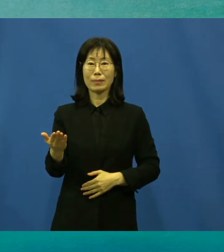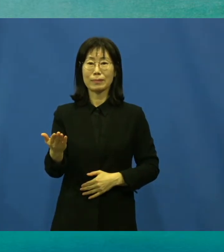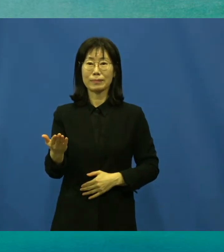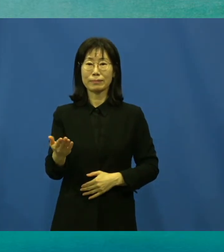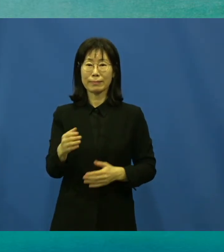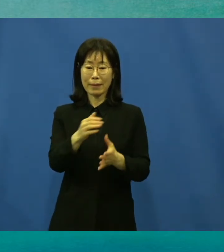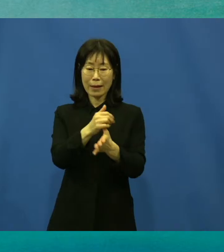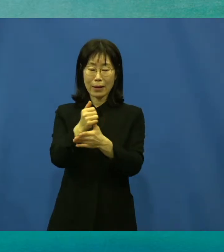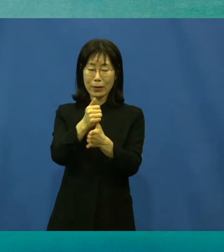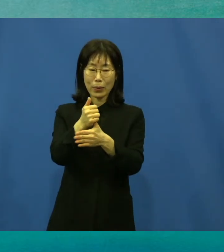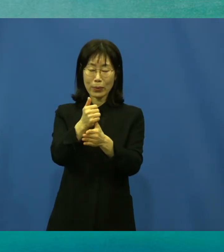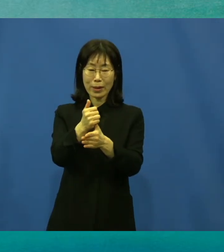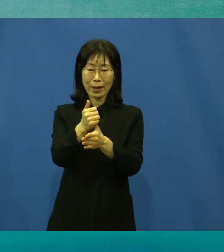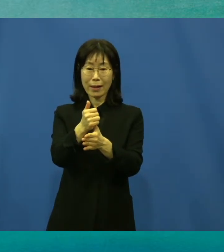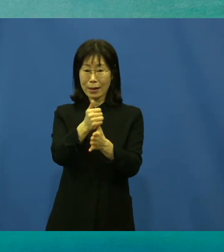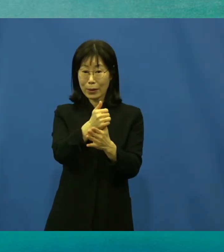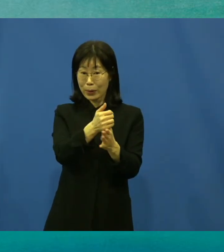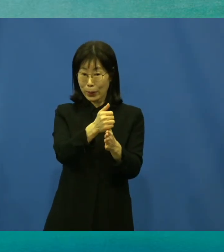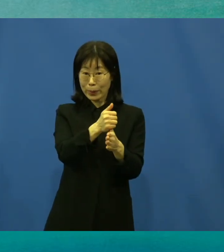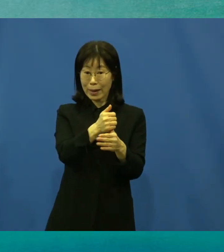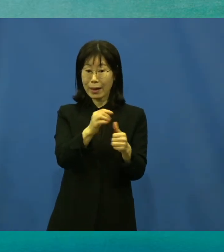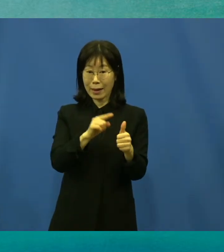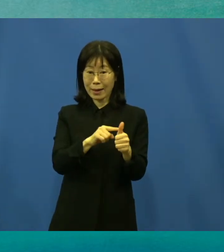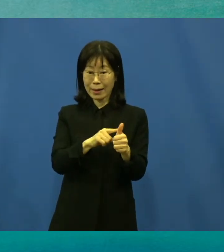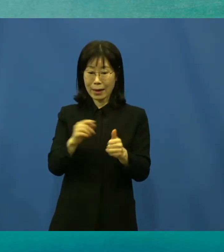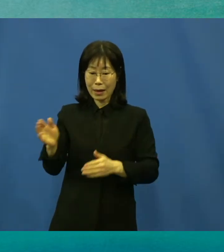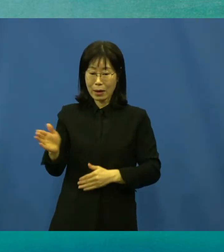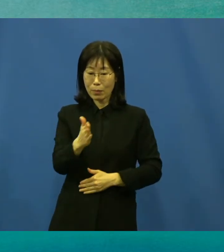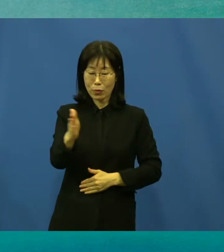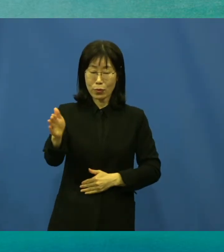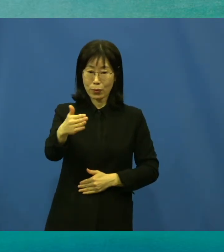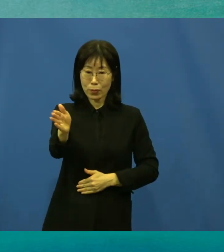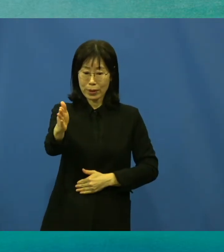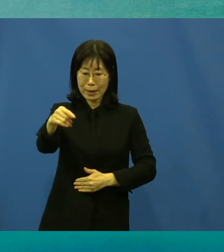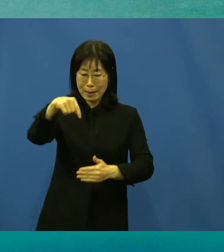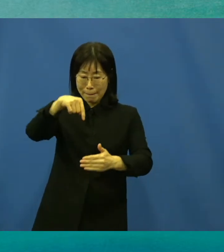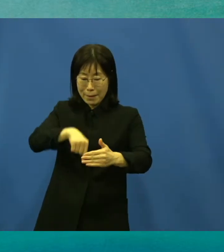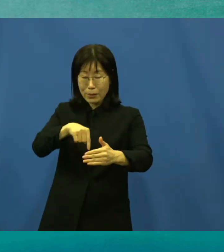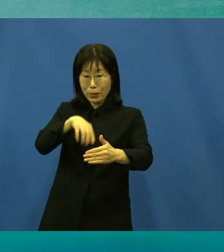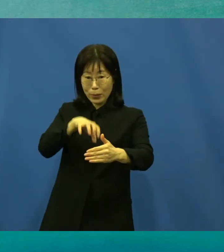요나의 물고기 뱃속의 3일 3야는 기도 명문 학교입니다.